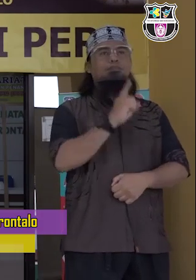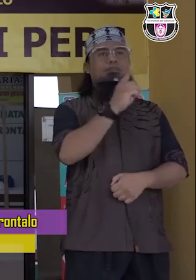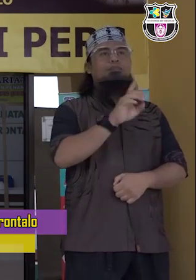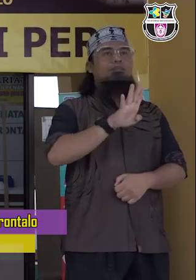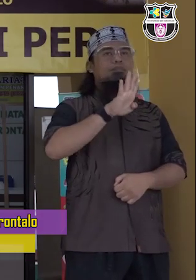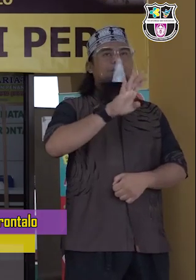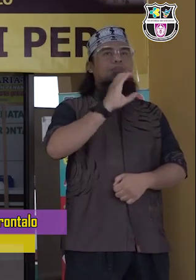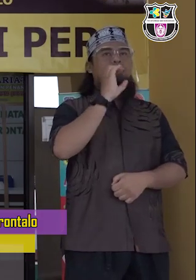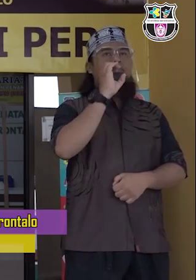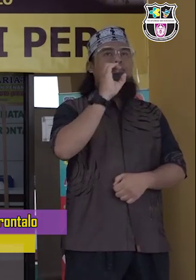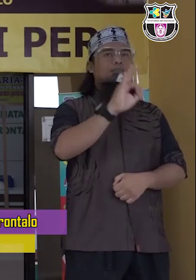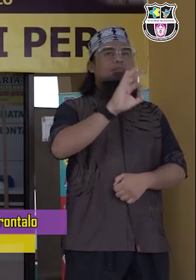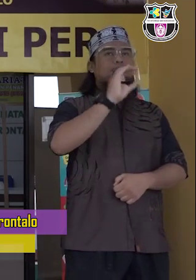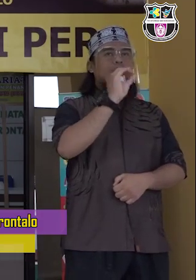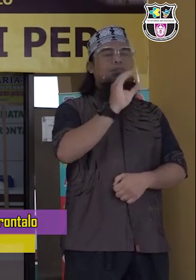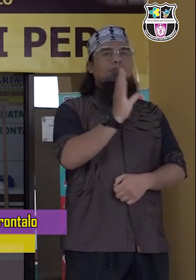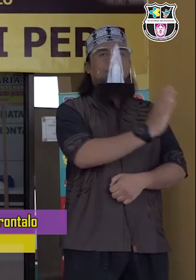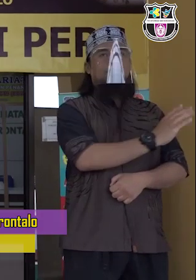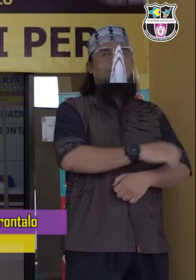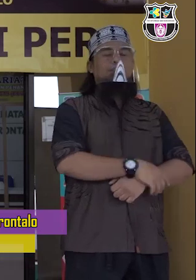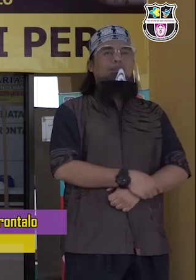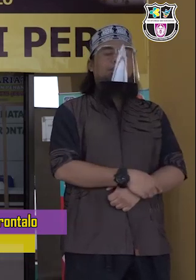14.30 WITA, di mana